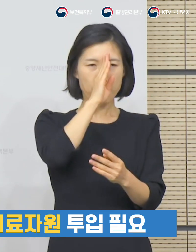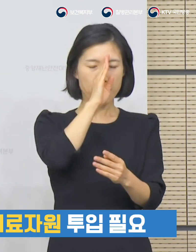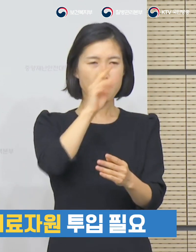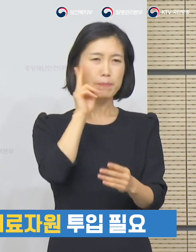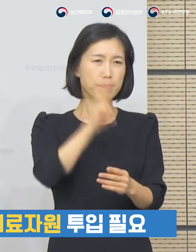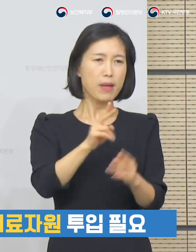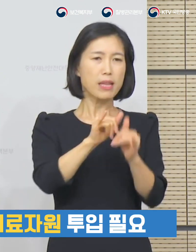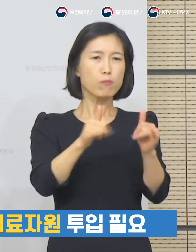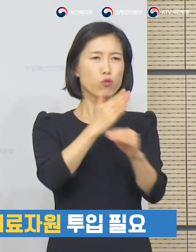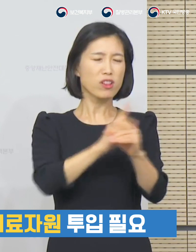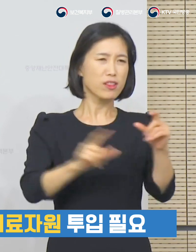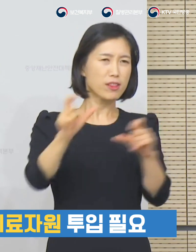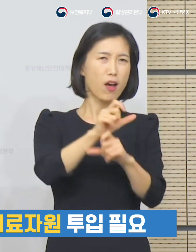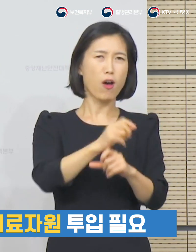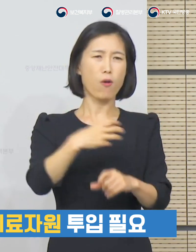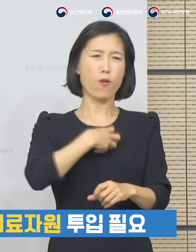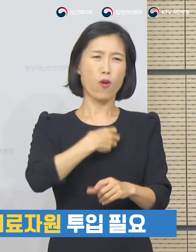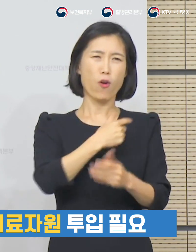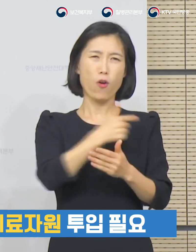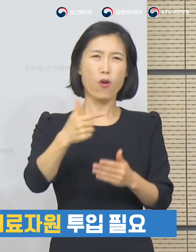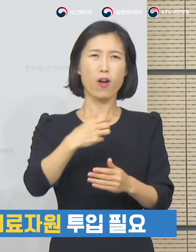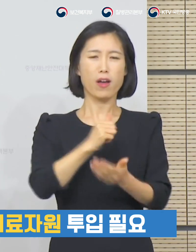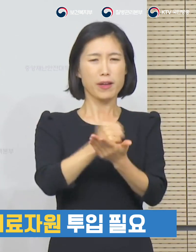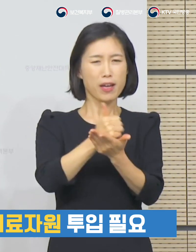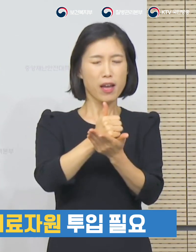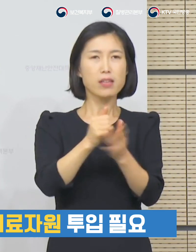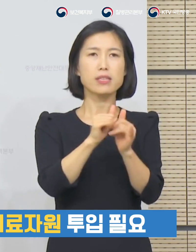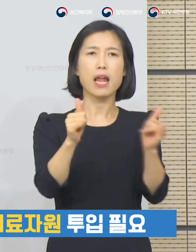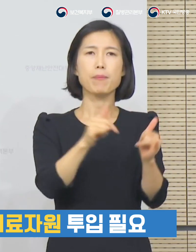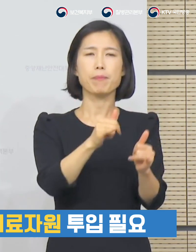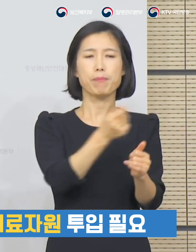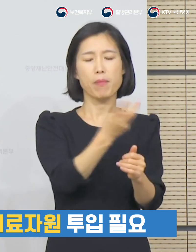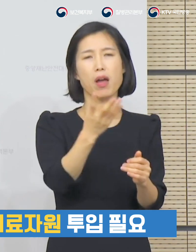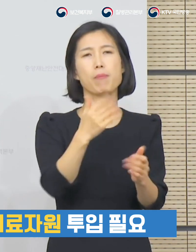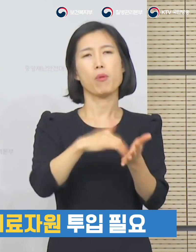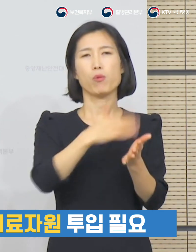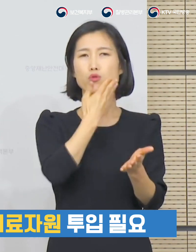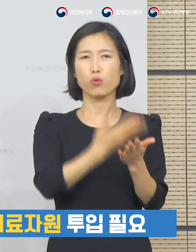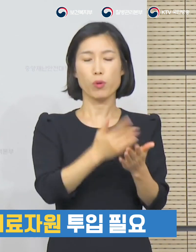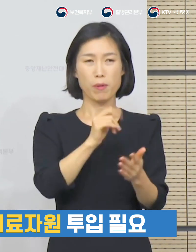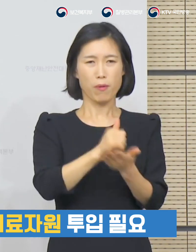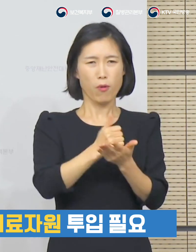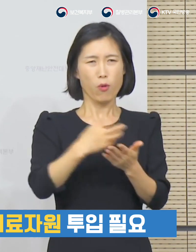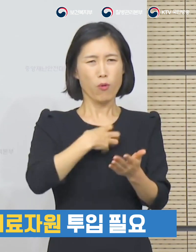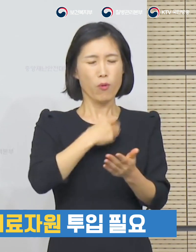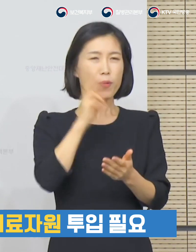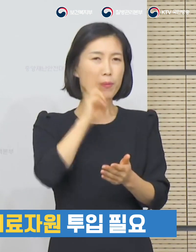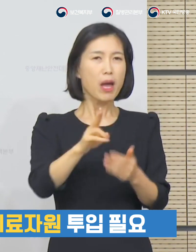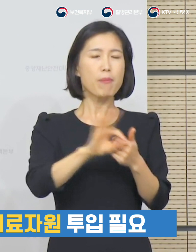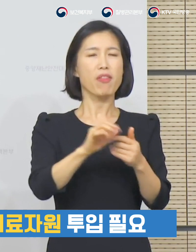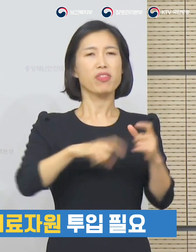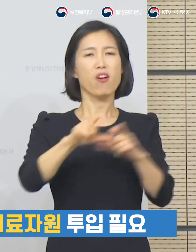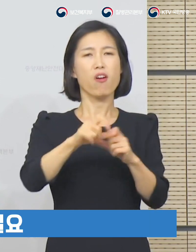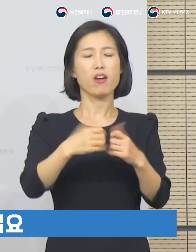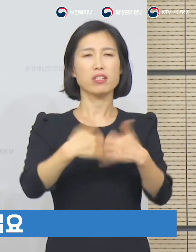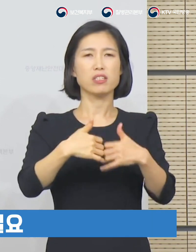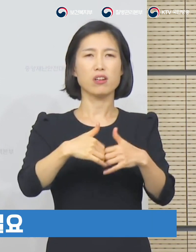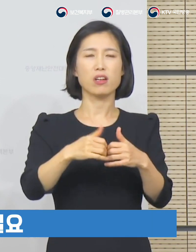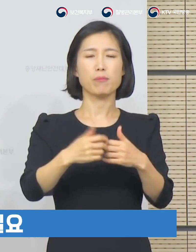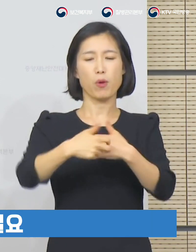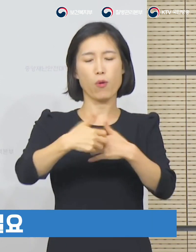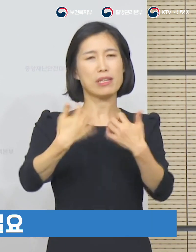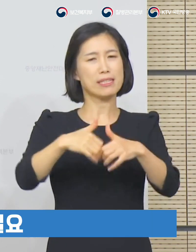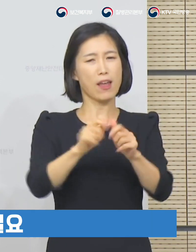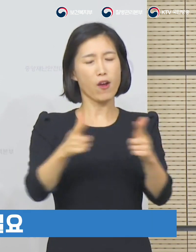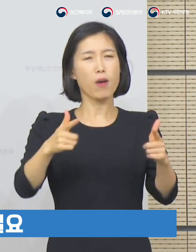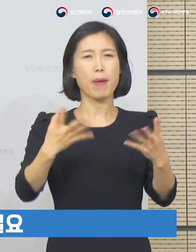위해서는 훨씬 많은 의료 자원이 투입이 되어야 합니다. 따라서 이것이 이제 중증도도 고려가 돼야 되고, 두